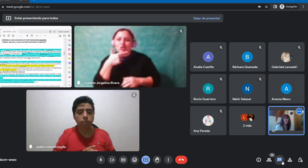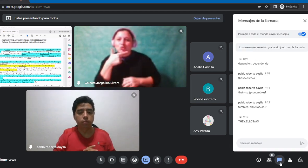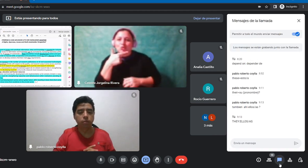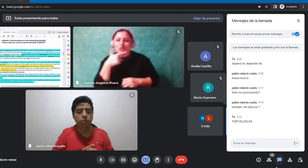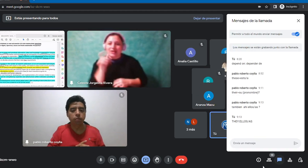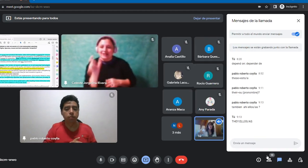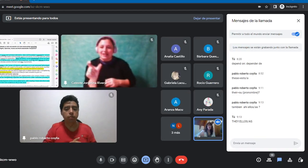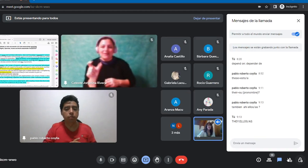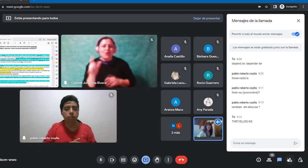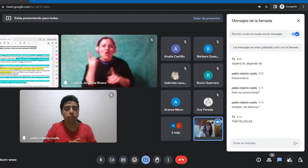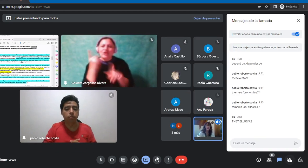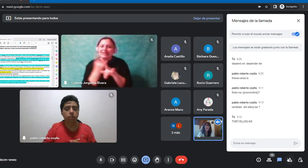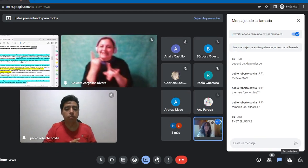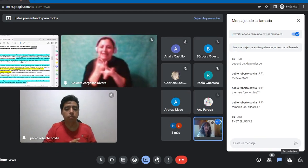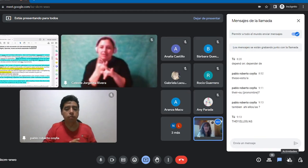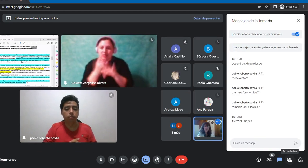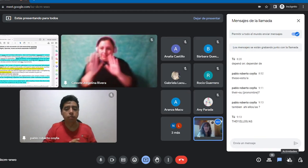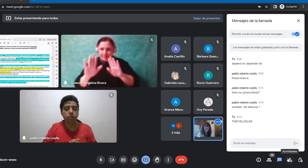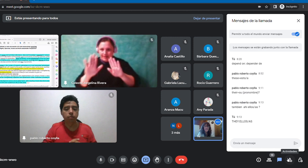Ay, yo te anoto en el chat.